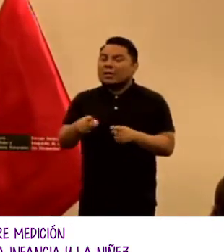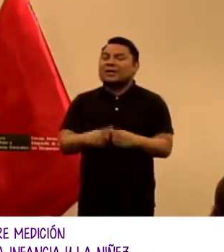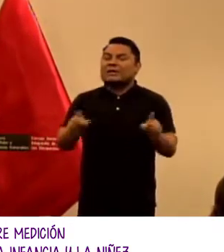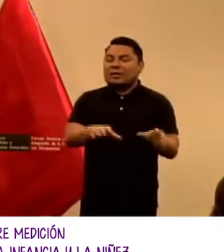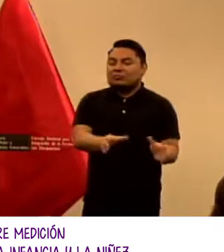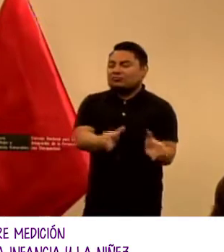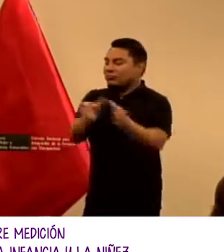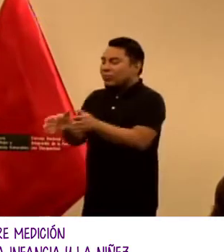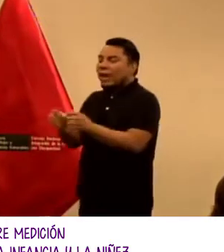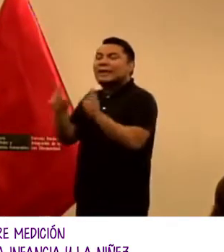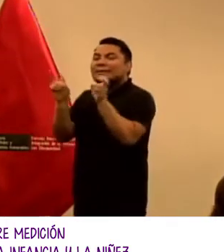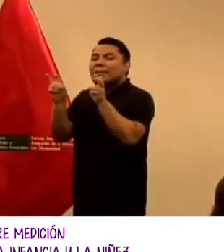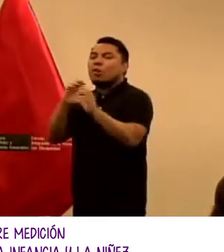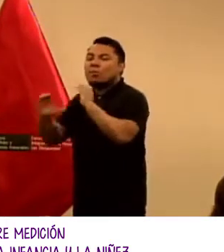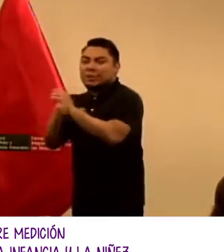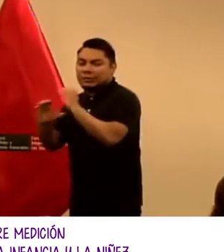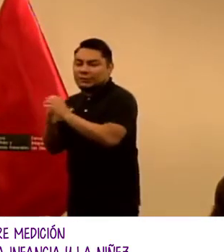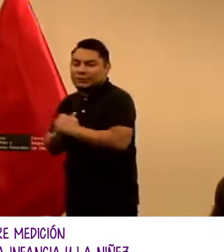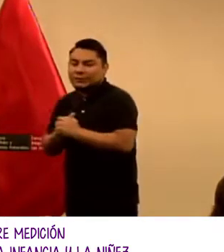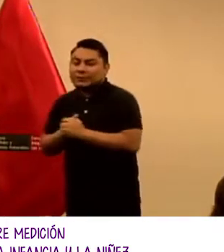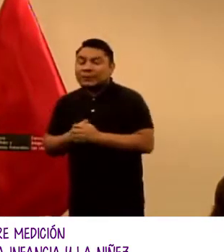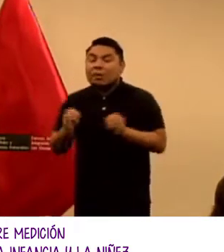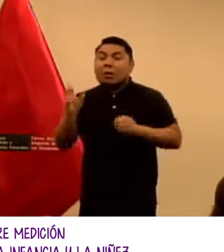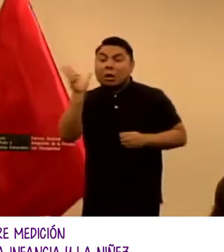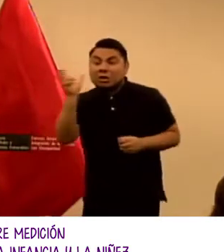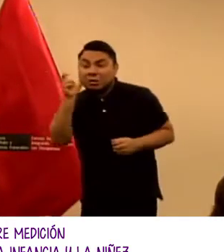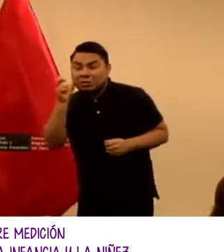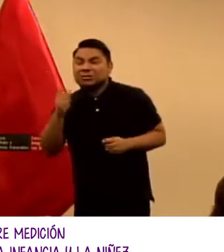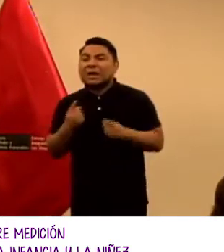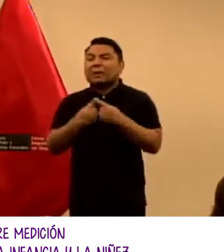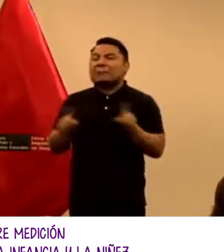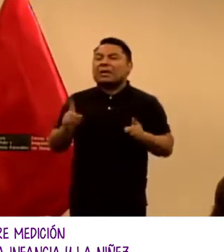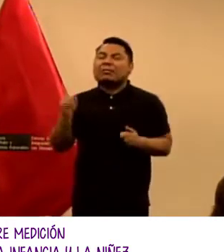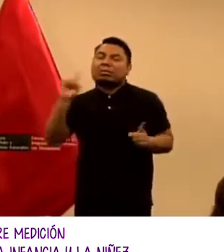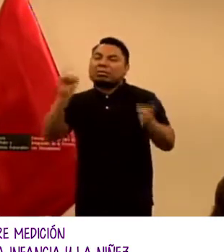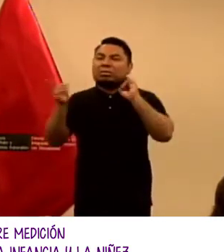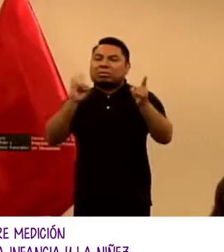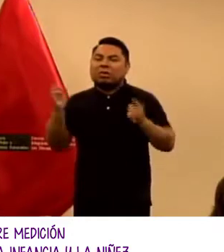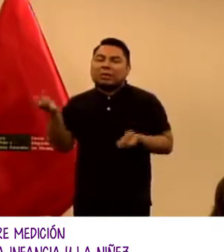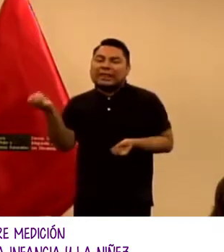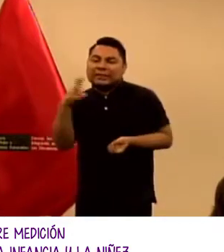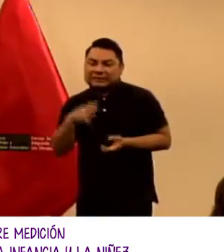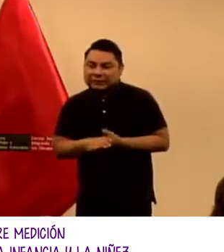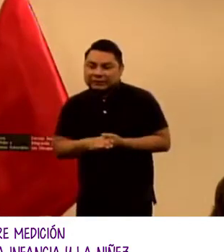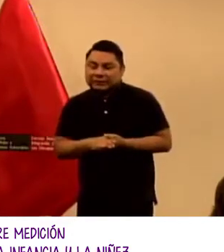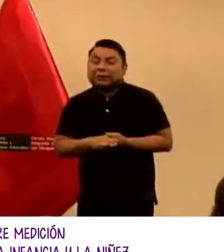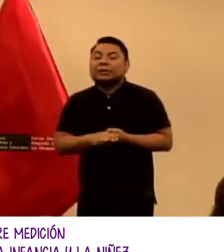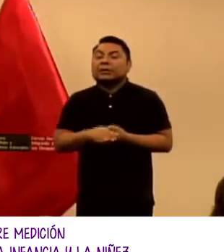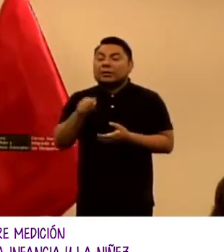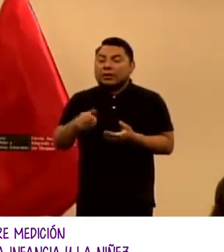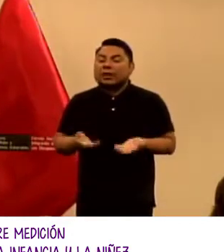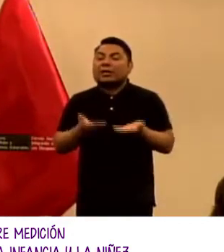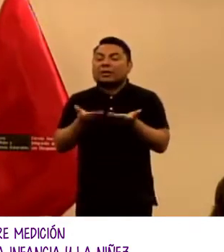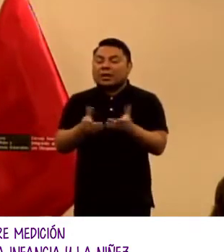de la comunicación, o escuchan pero prefieren ignorar lo que se les está diciendo, ¿no? Eso es, de hecho, da